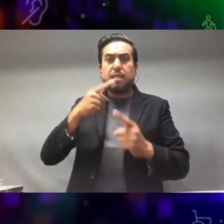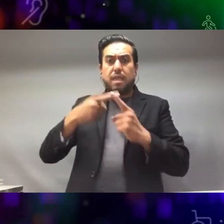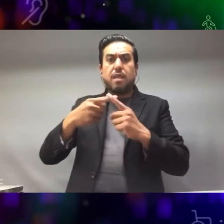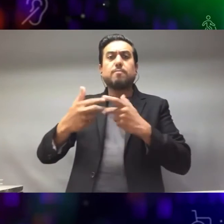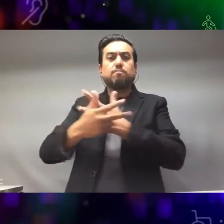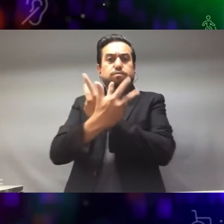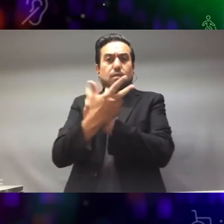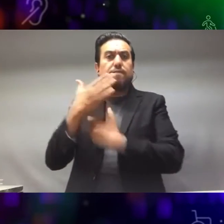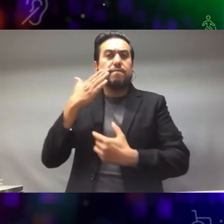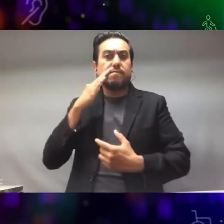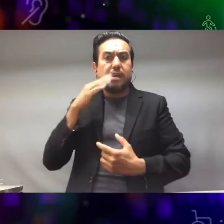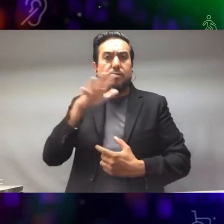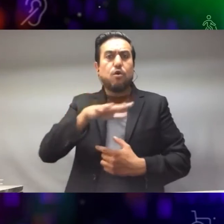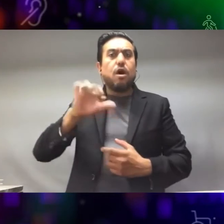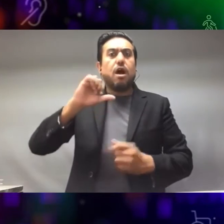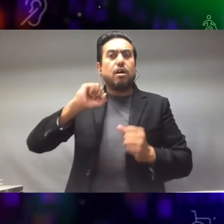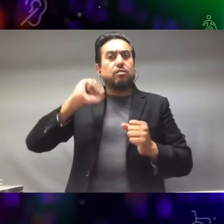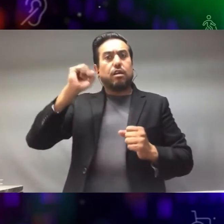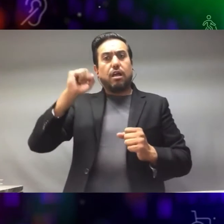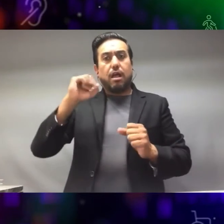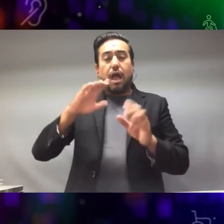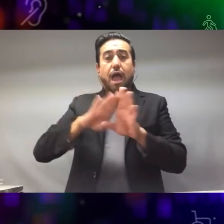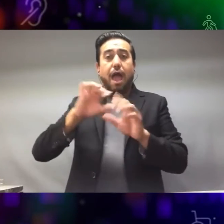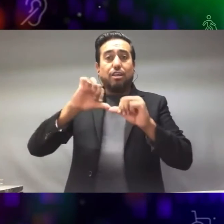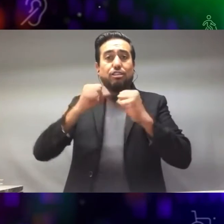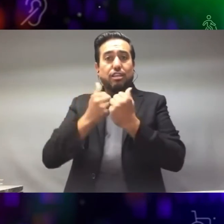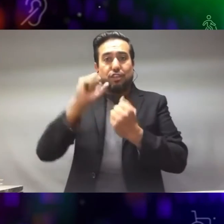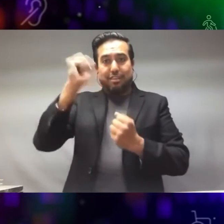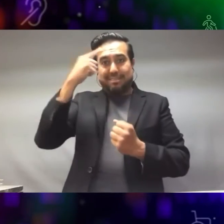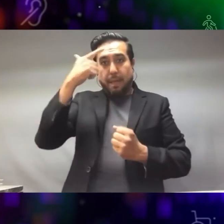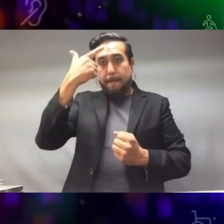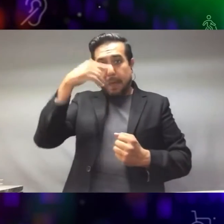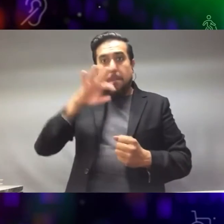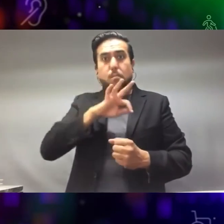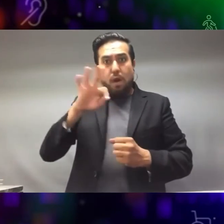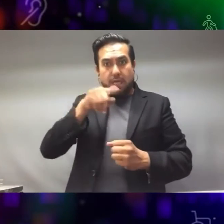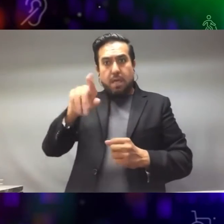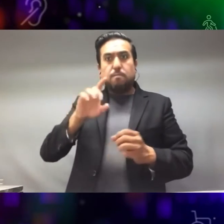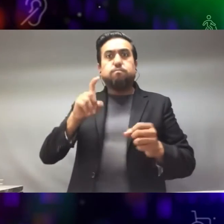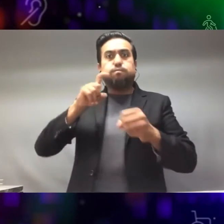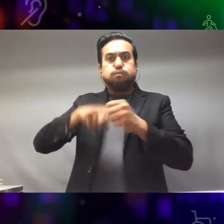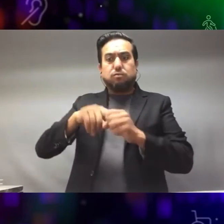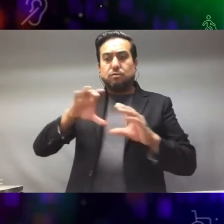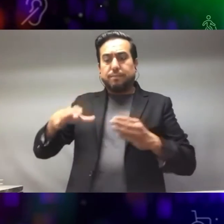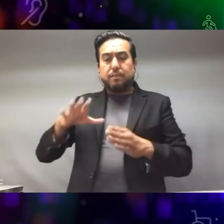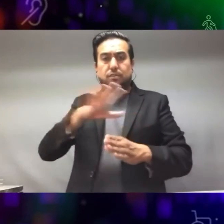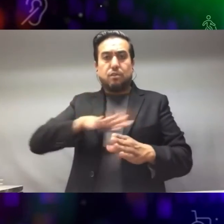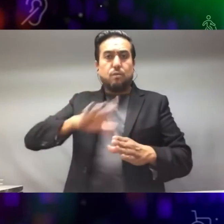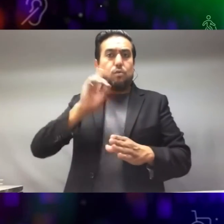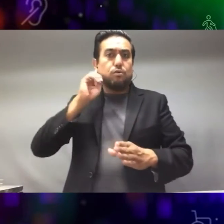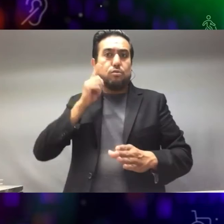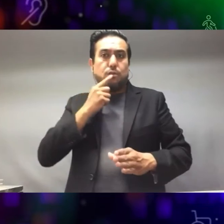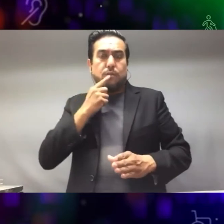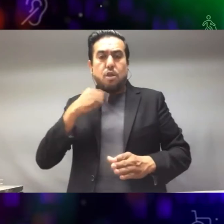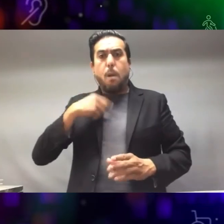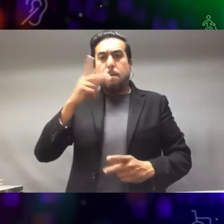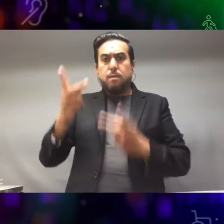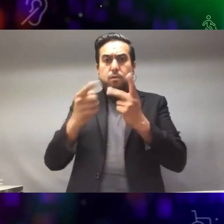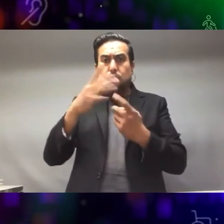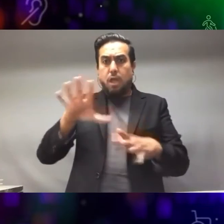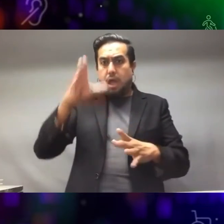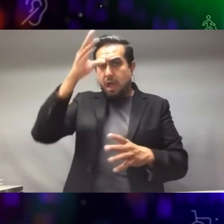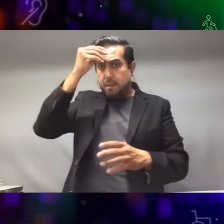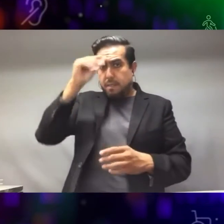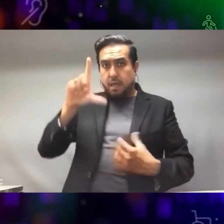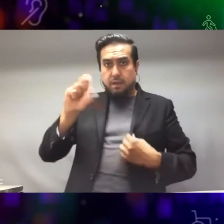cursos virtuales de esta asociación en Facebook y aportemos nuestro granito de arena para incluir plenamente a esta